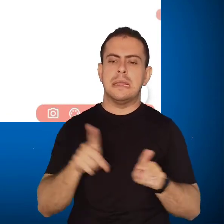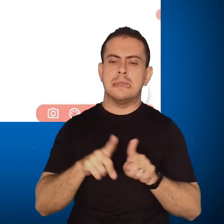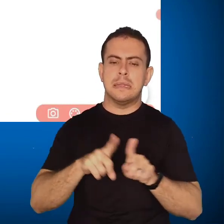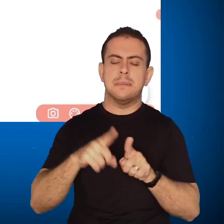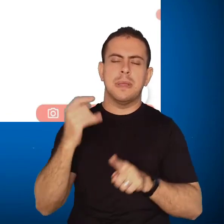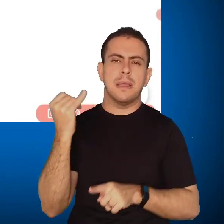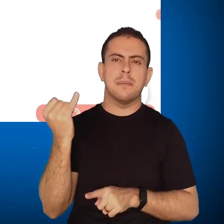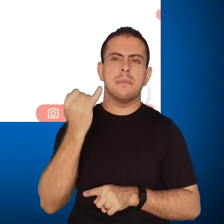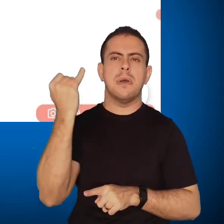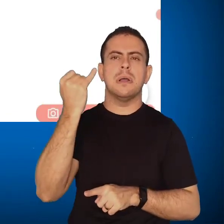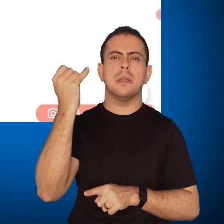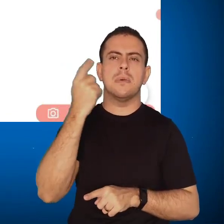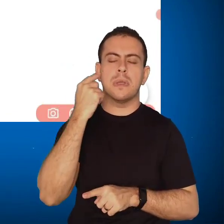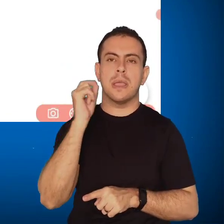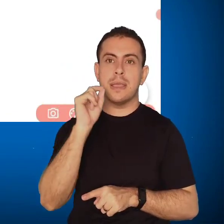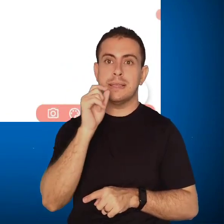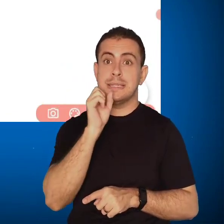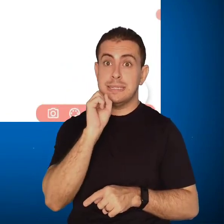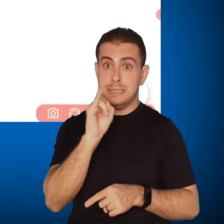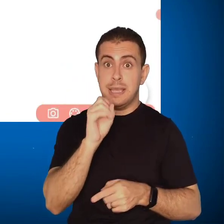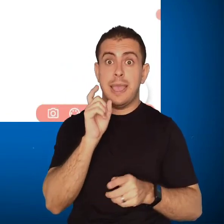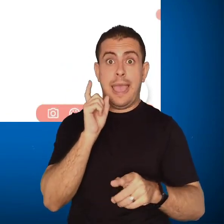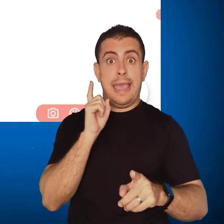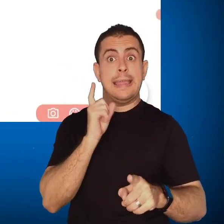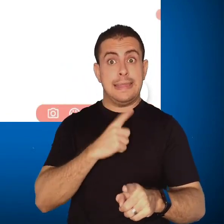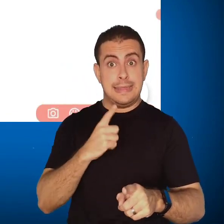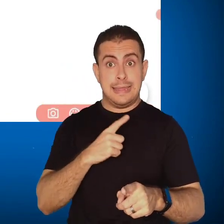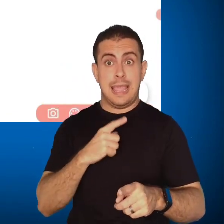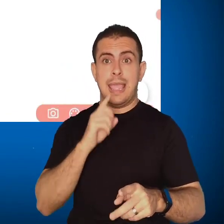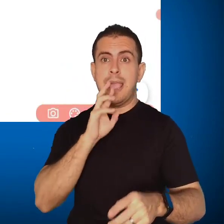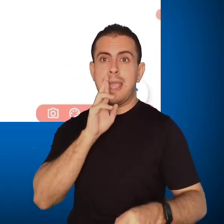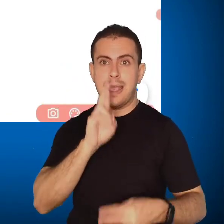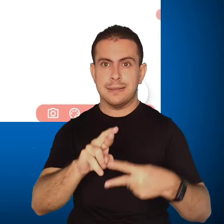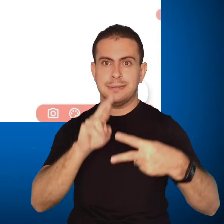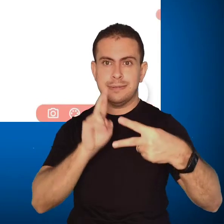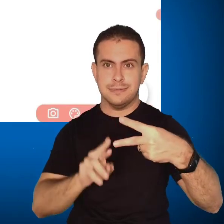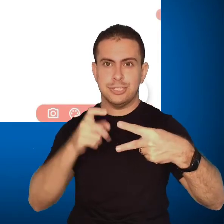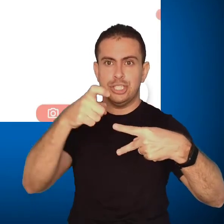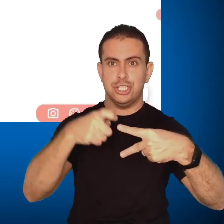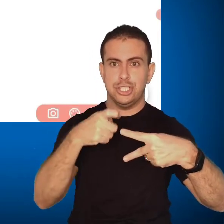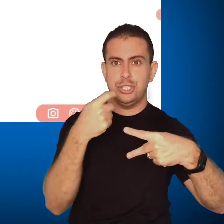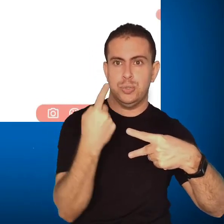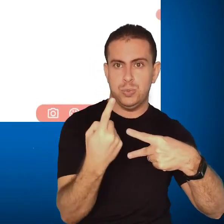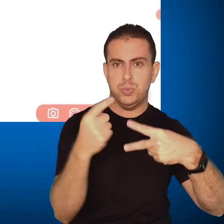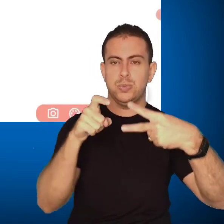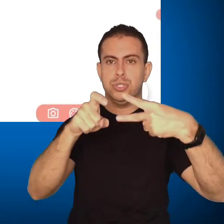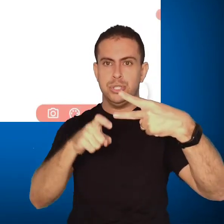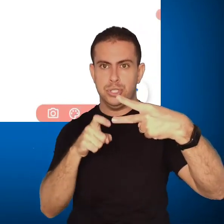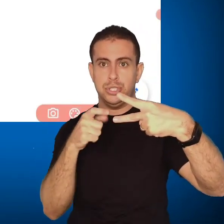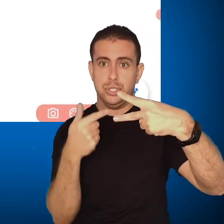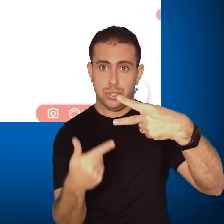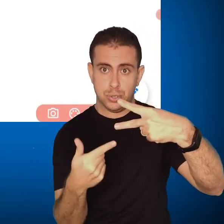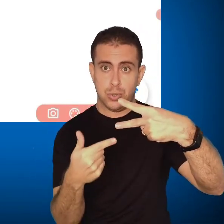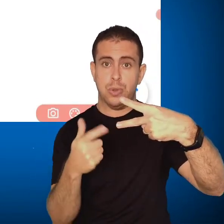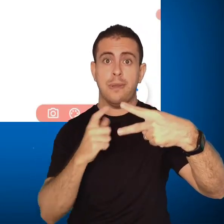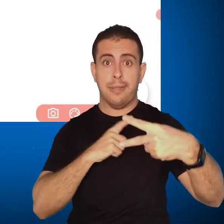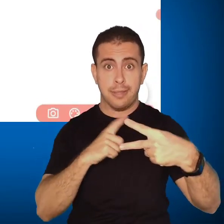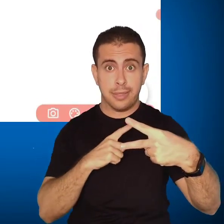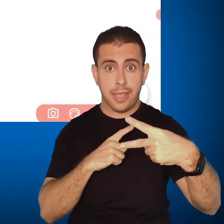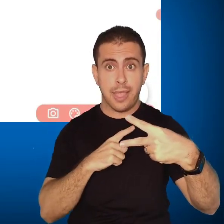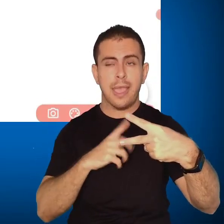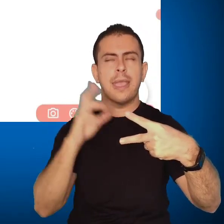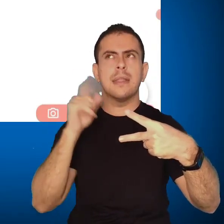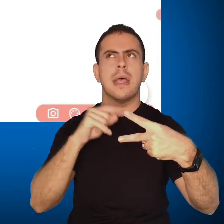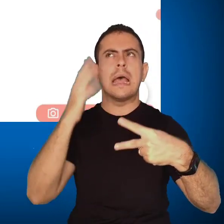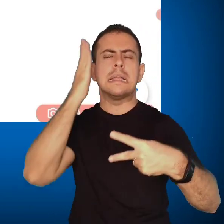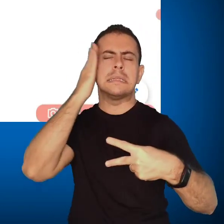gente pode escrever uma equação do segundo grau conhecendo as raízes. Ó. Se eu conheço as raízes x' e x duas linhas, eu